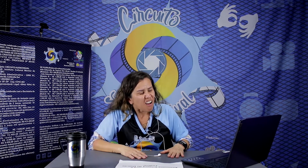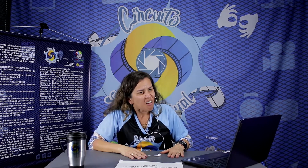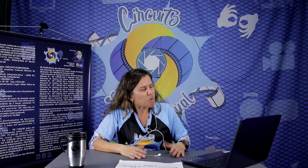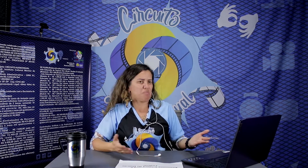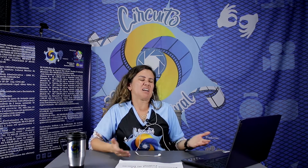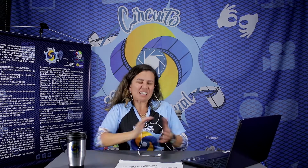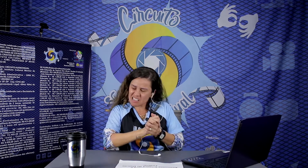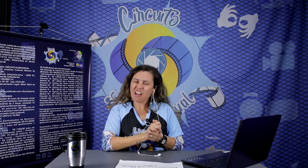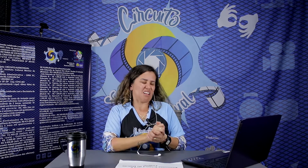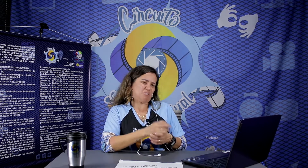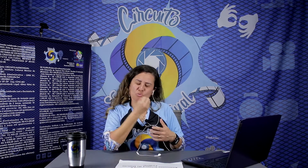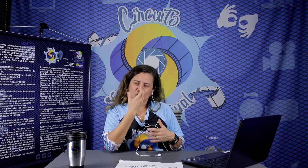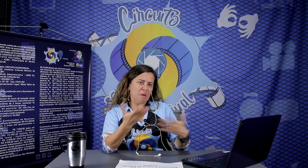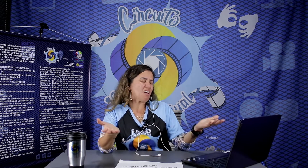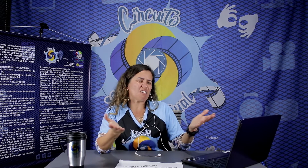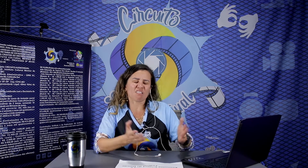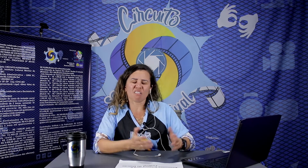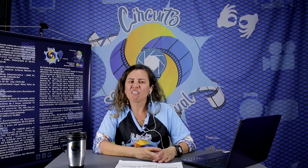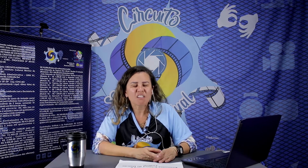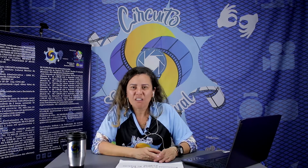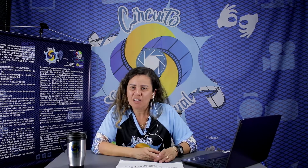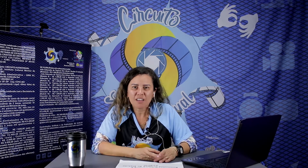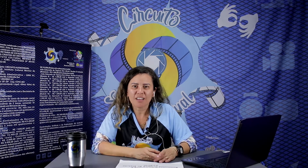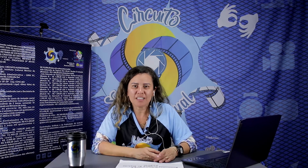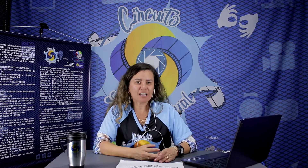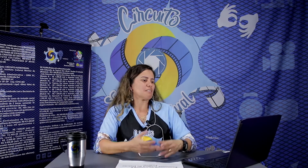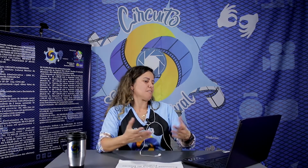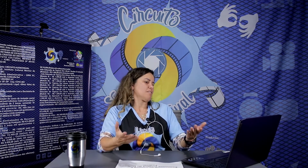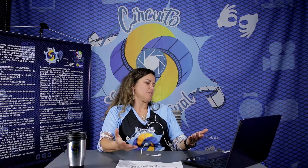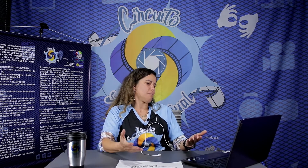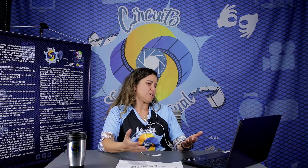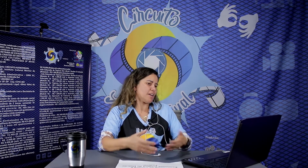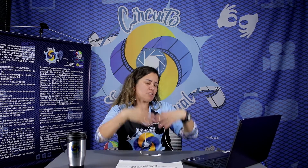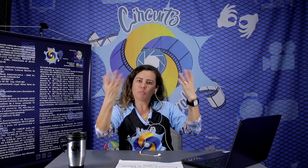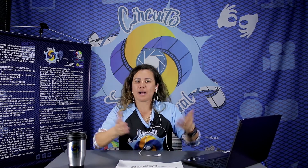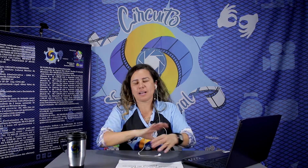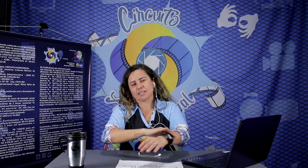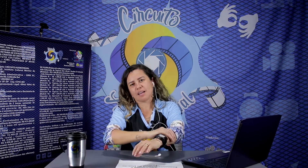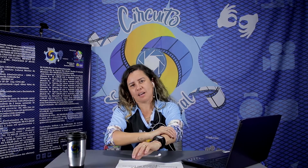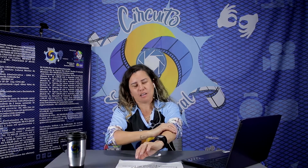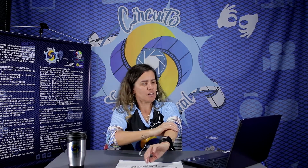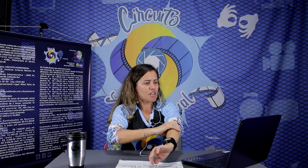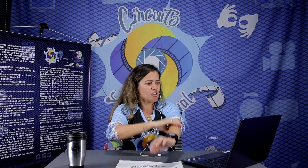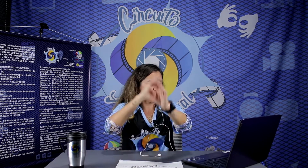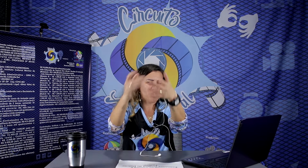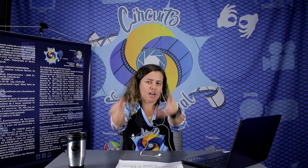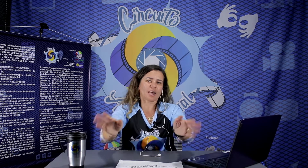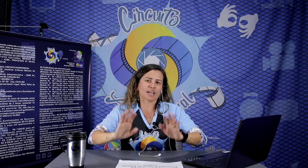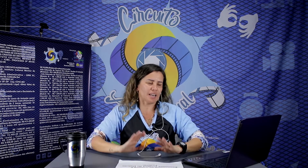Ué, mas casar, tudo bem, né? Mas não era só para casar? A gente não ia morar lá naquela